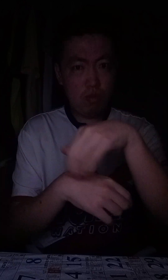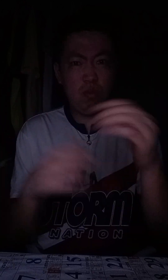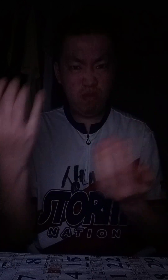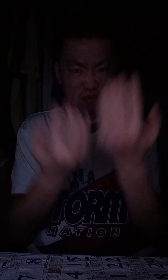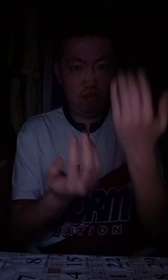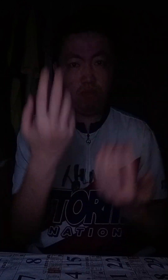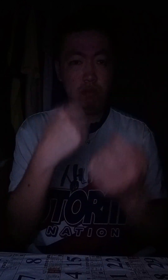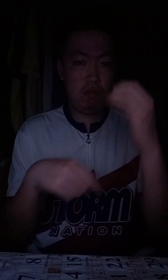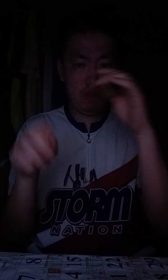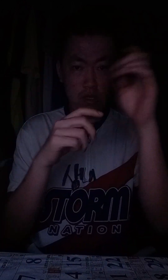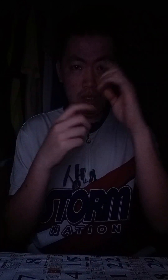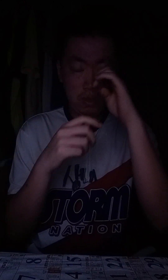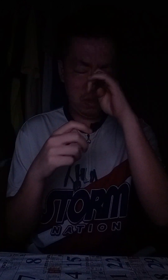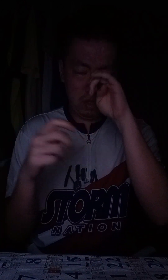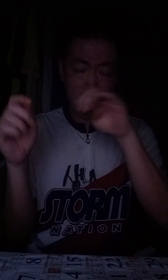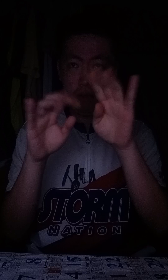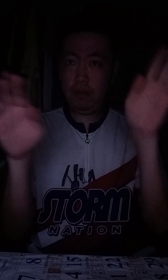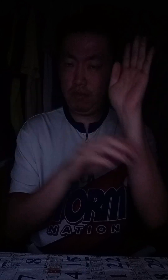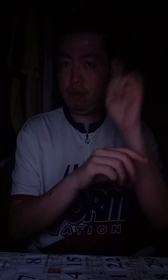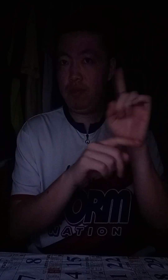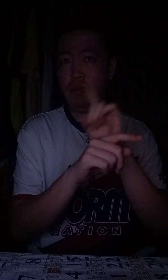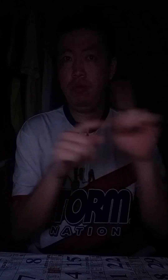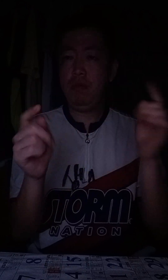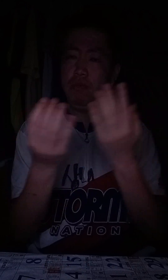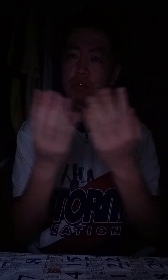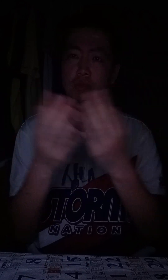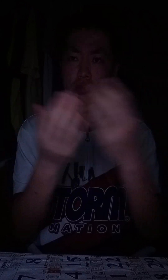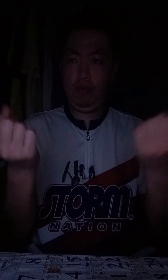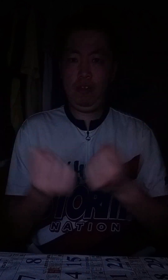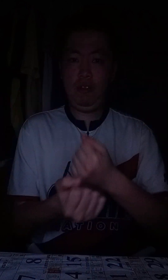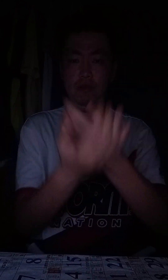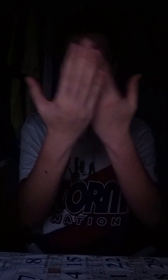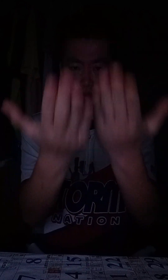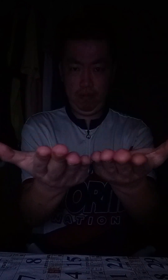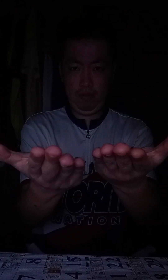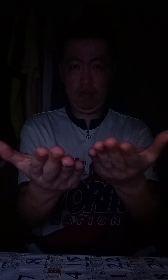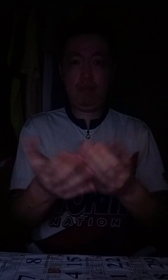나는 등 사건 사고가 잇따랐습니다. 황정현 기자입니다.